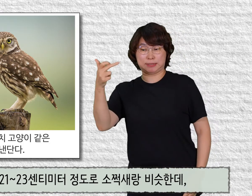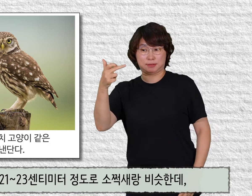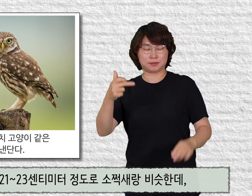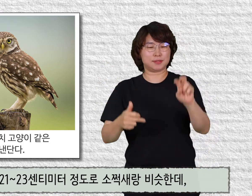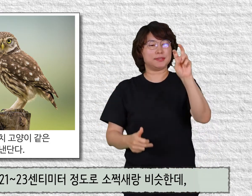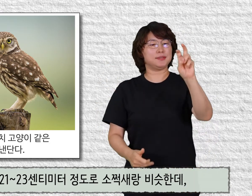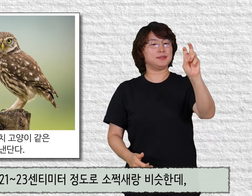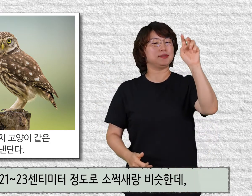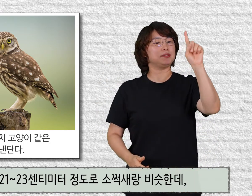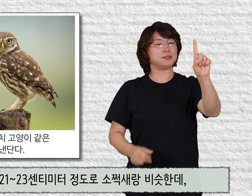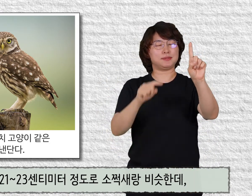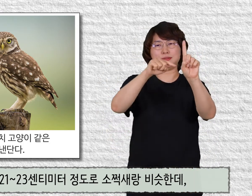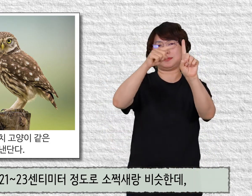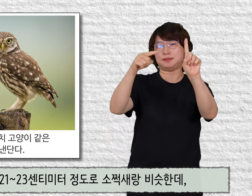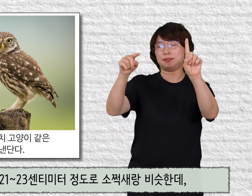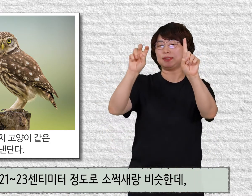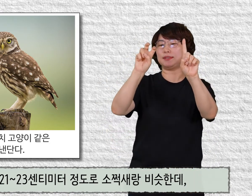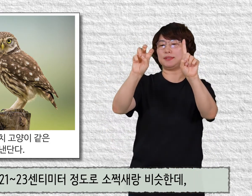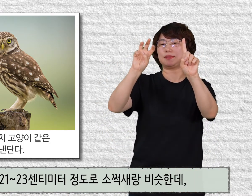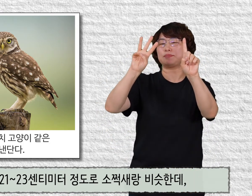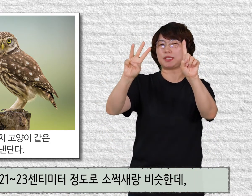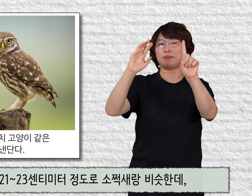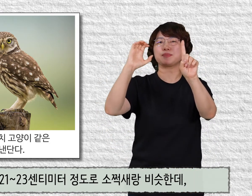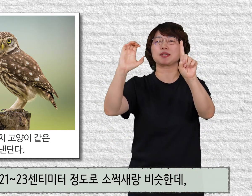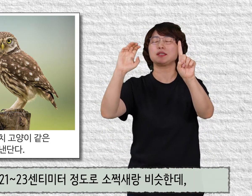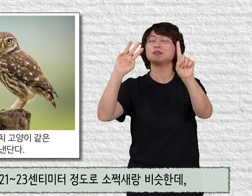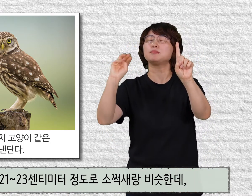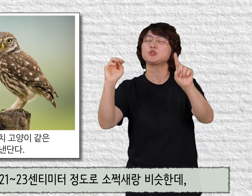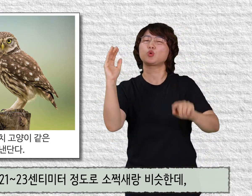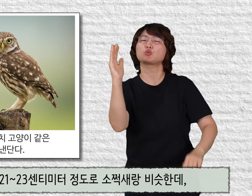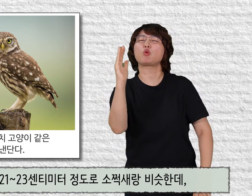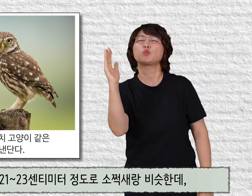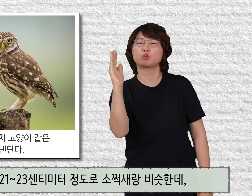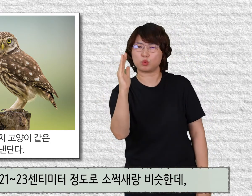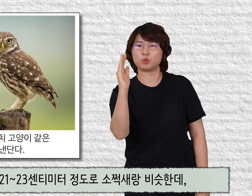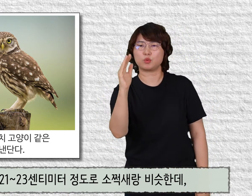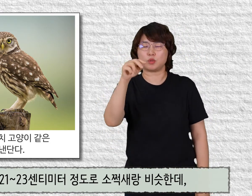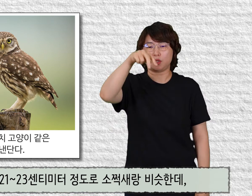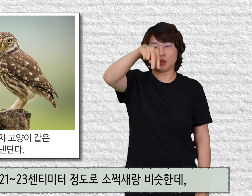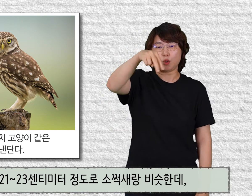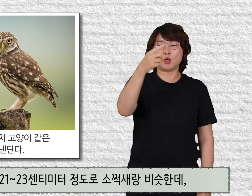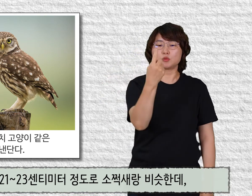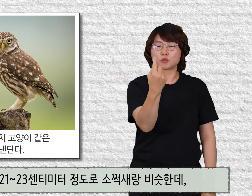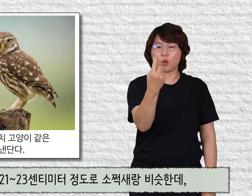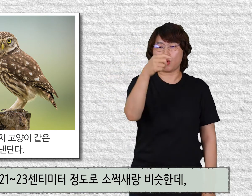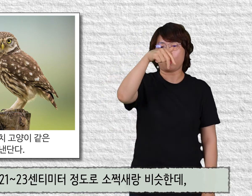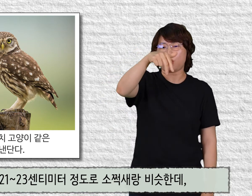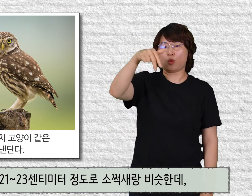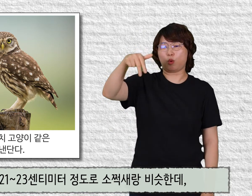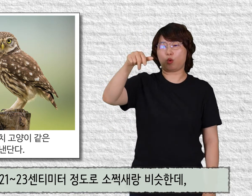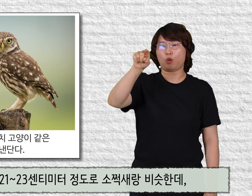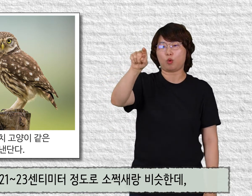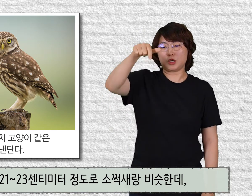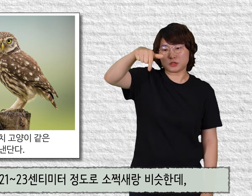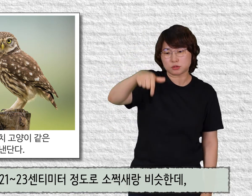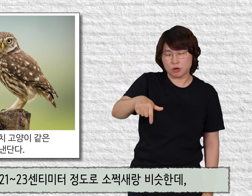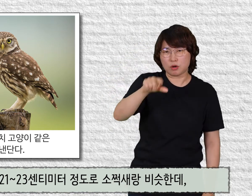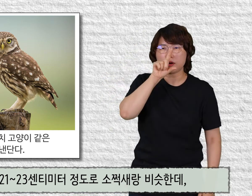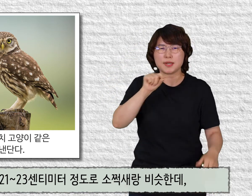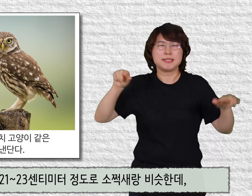몸 크기가 21에서 23cm 정도로 소쩍새랑 비슷한데